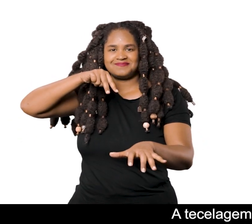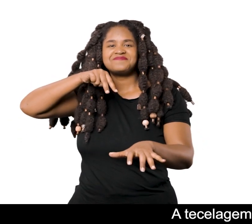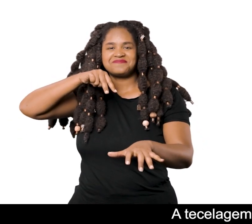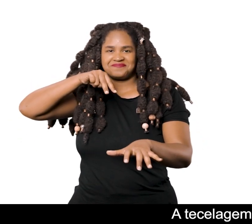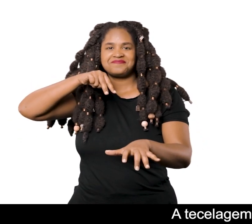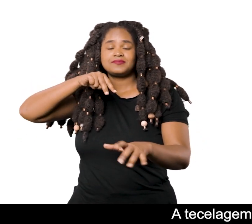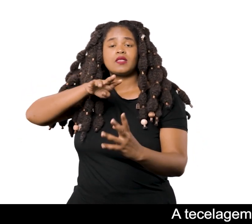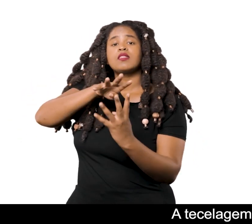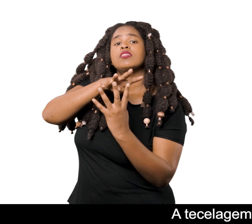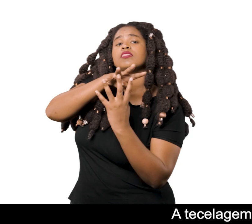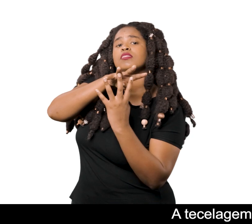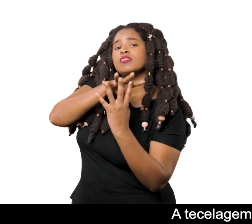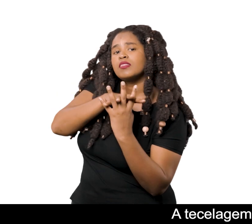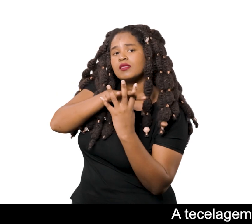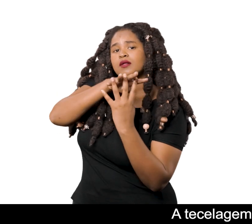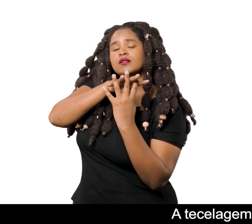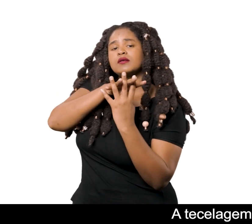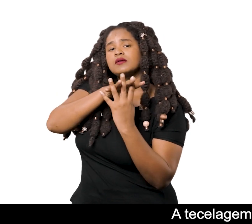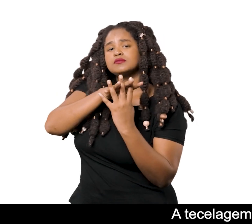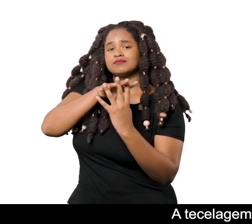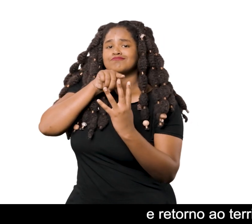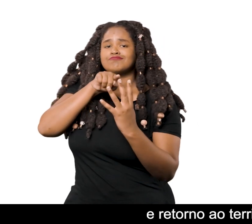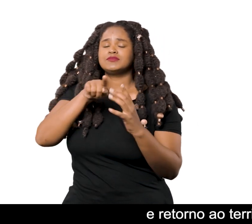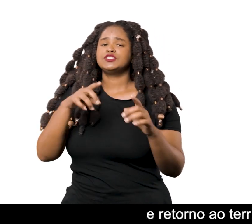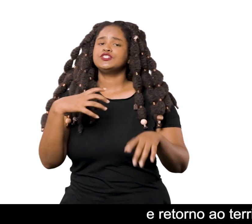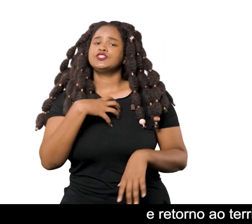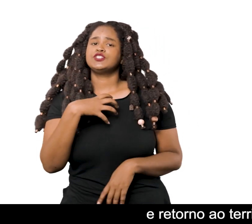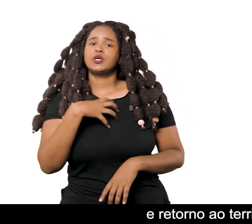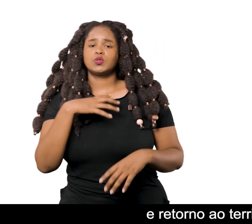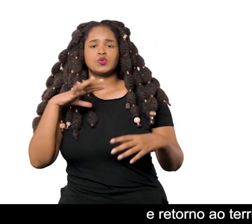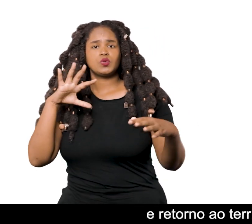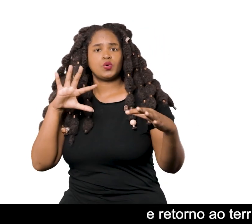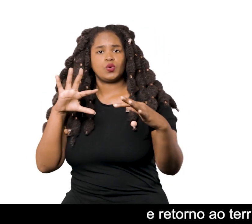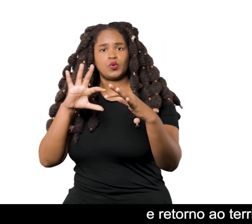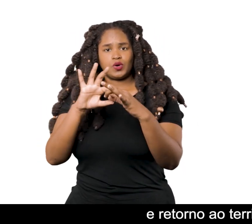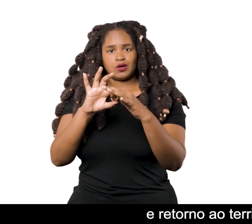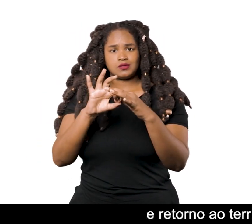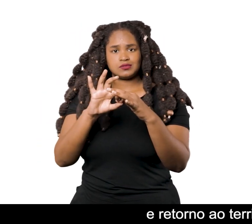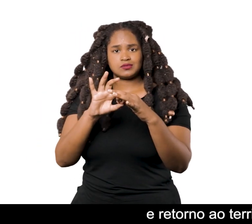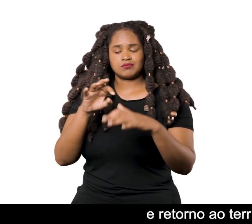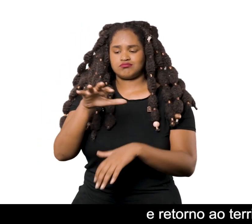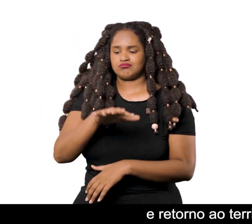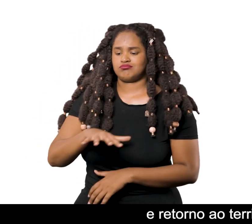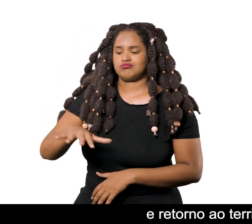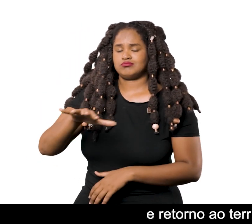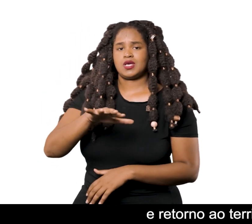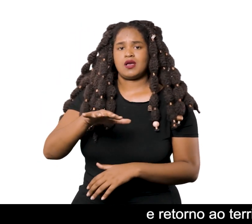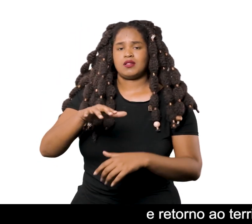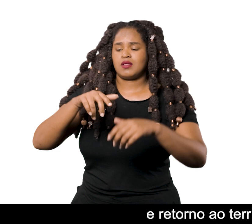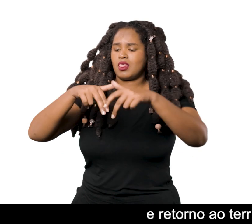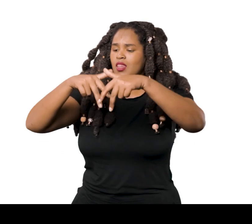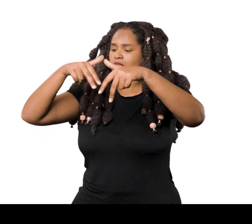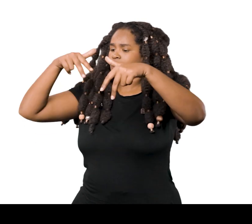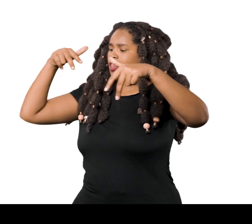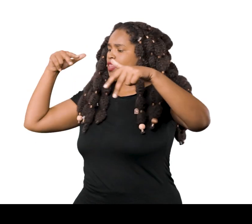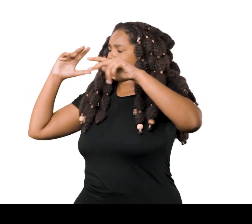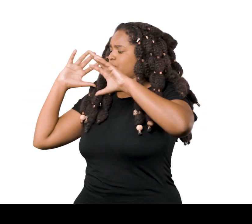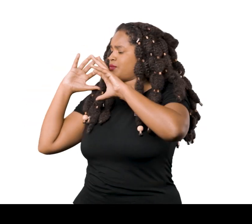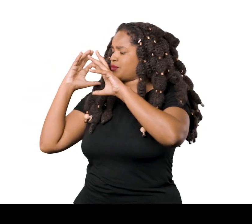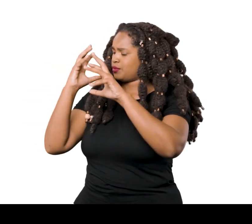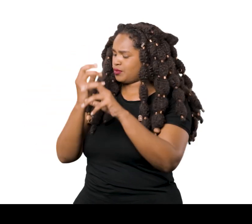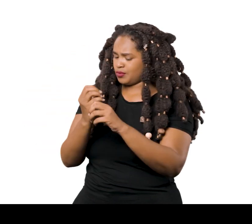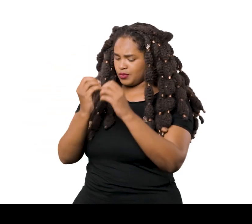A tecelagem é também uma forma de reconexão e retorno ao território ancestral, a partir da memória.